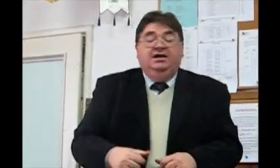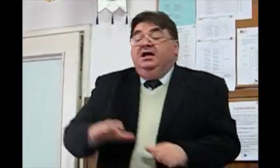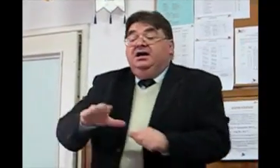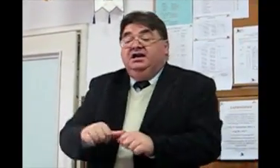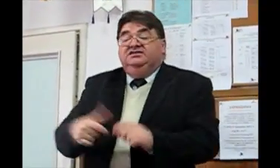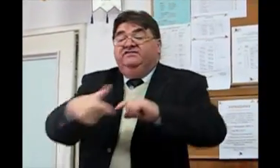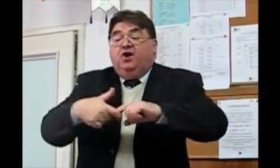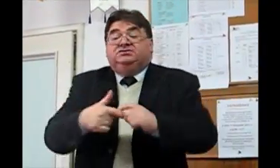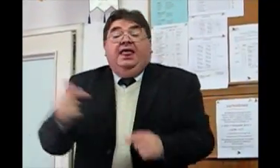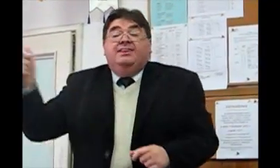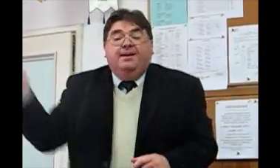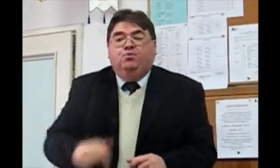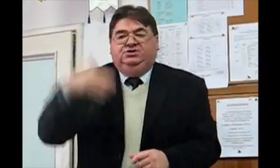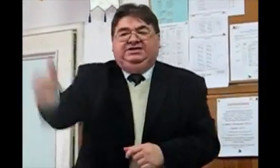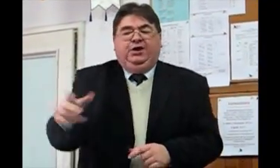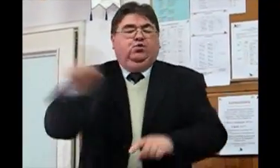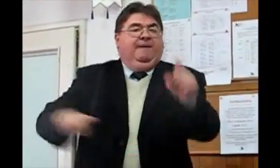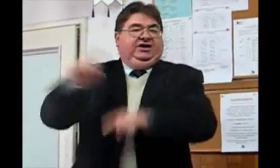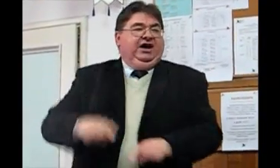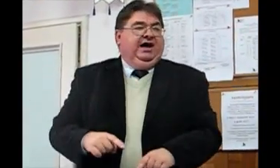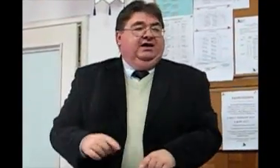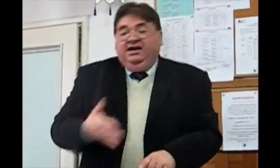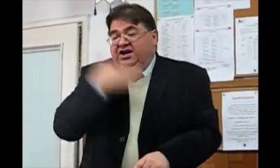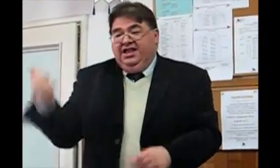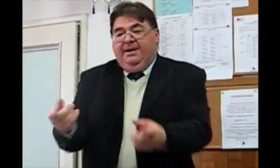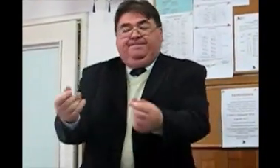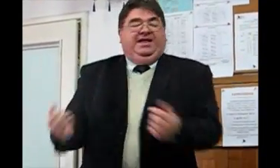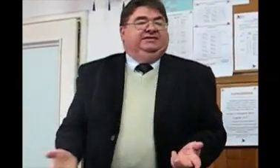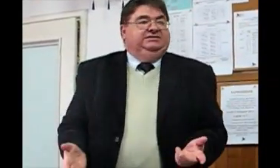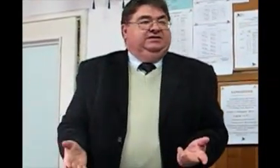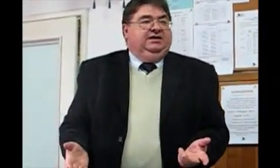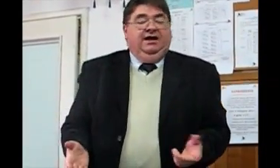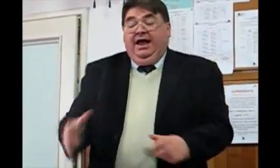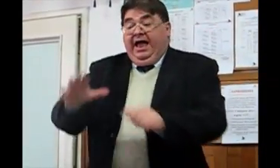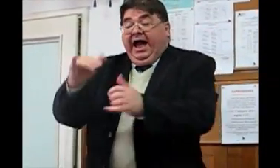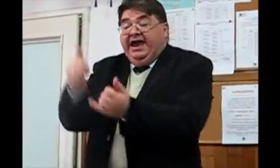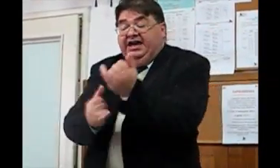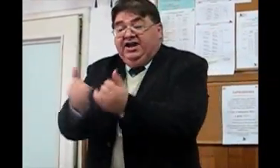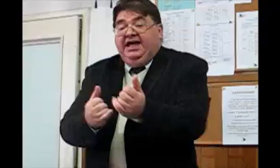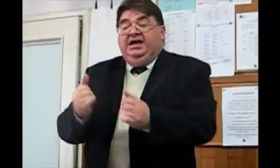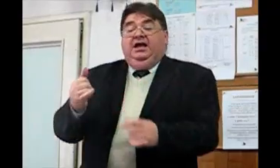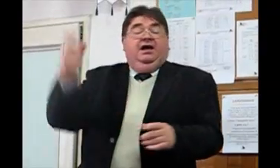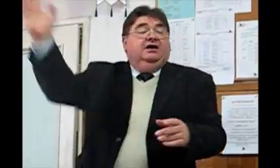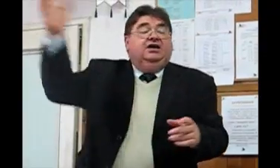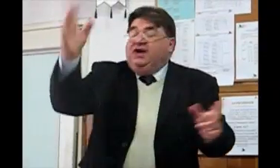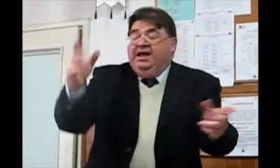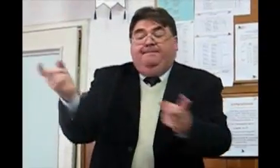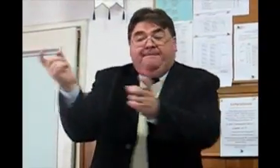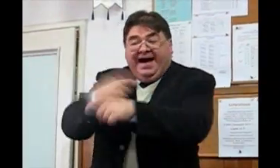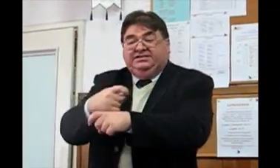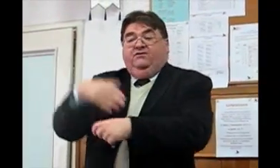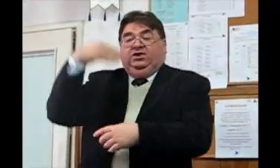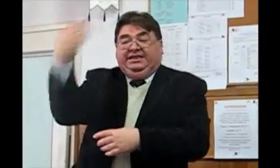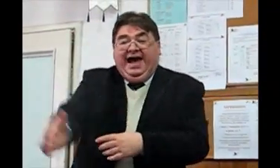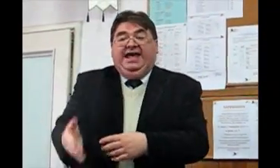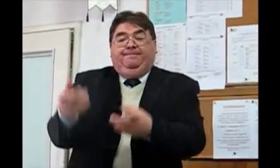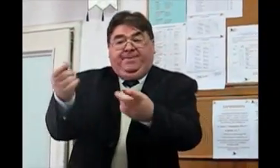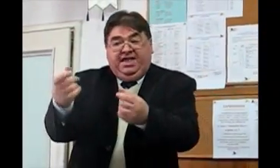I środek nie musi tak tłumaczać, jeżeli nie ma pieniędzy. A jeżeli pan daje pieniądze